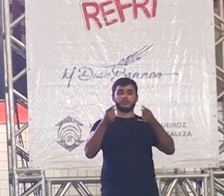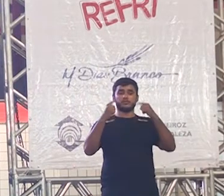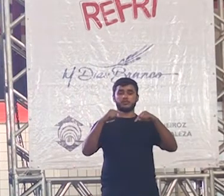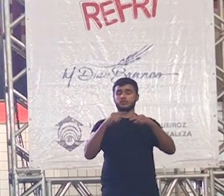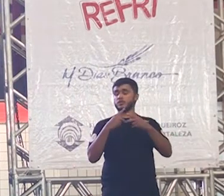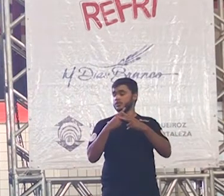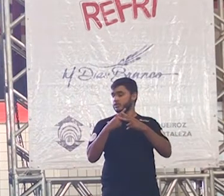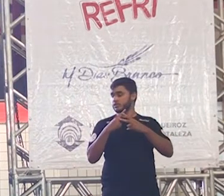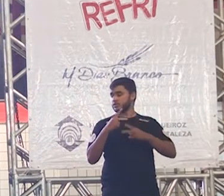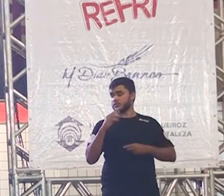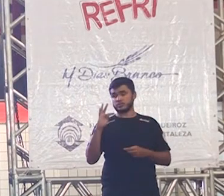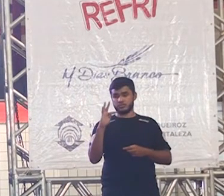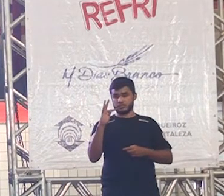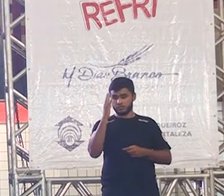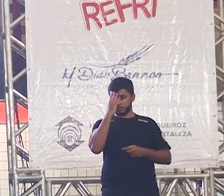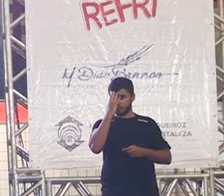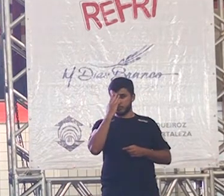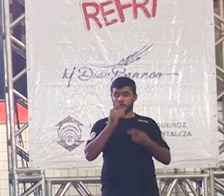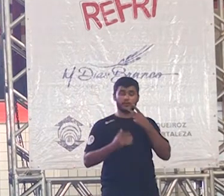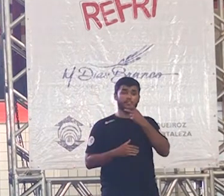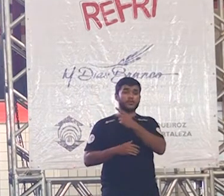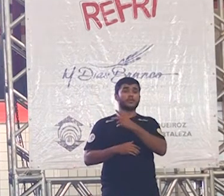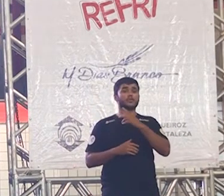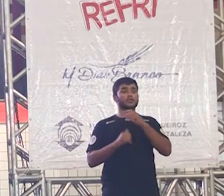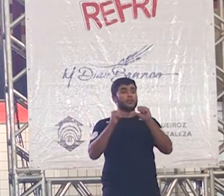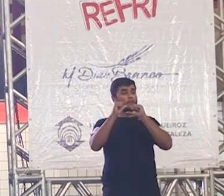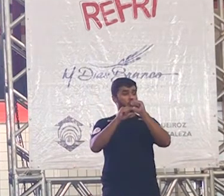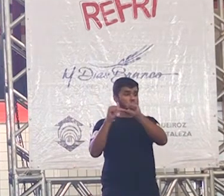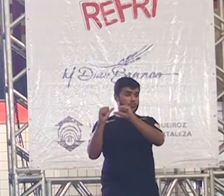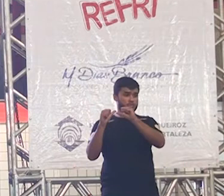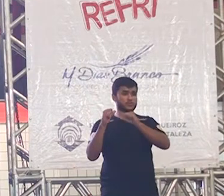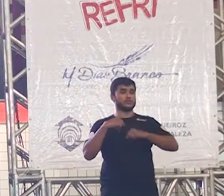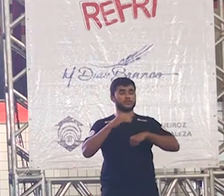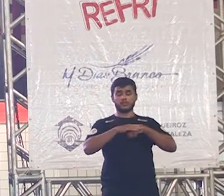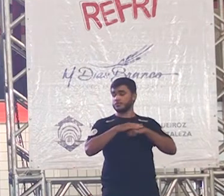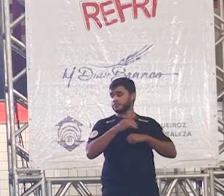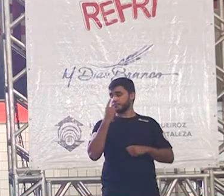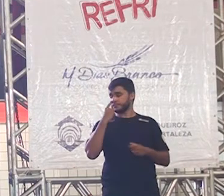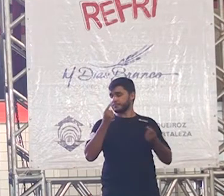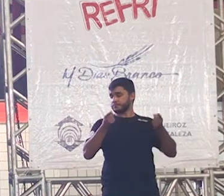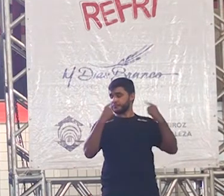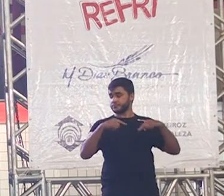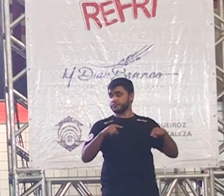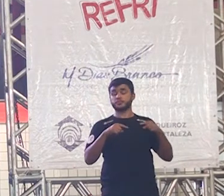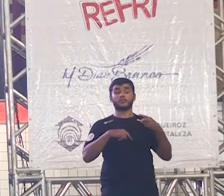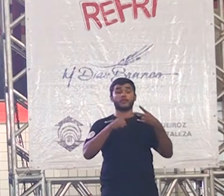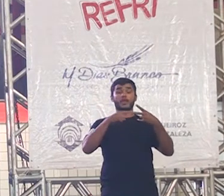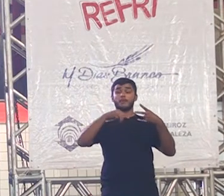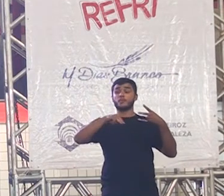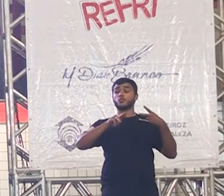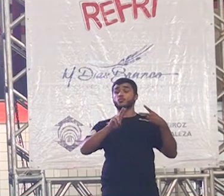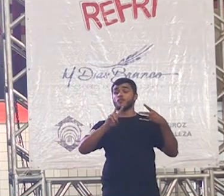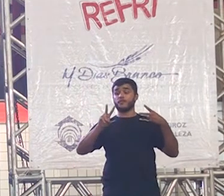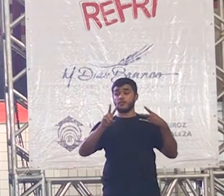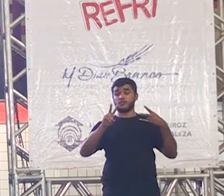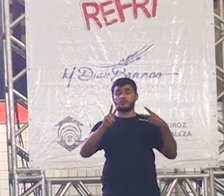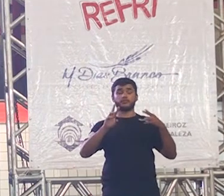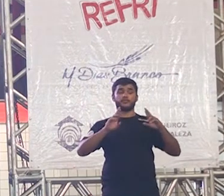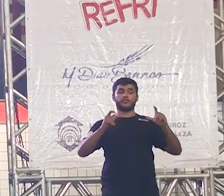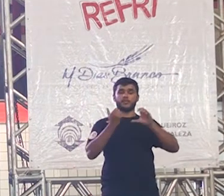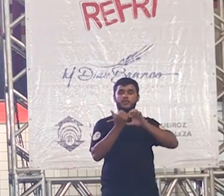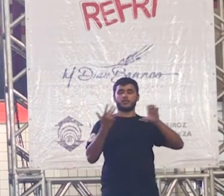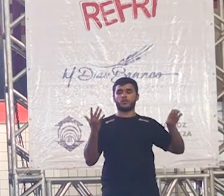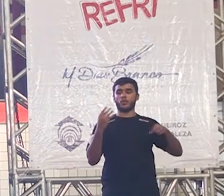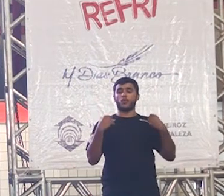nossa base vai ser a aceleração média. Variação de velocidade pela variação do tempo. Detalhando um pouco mais cada